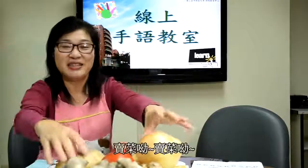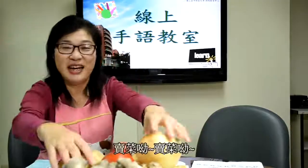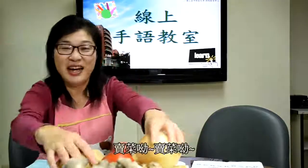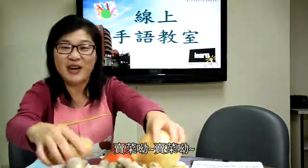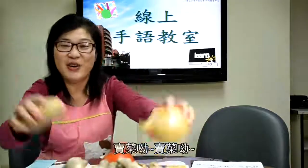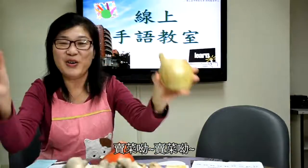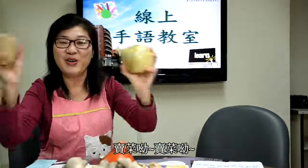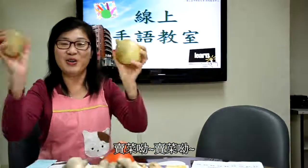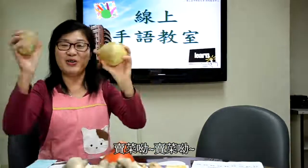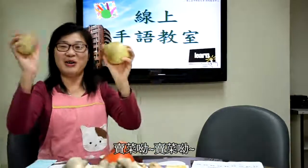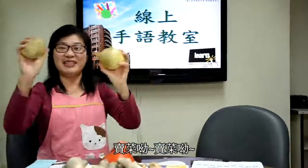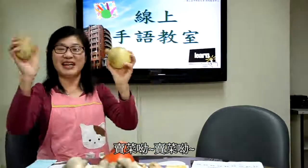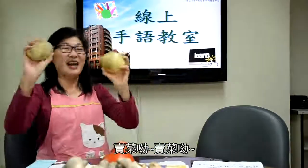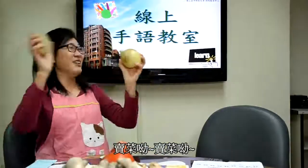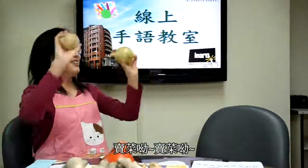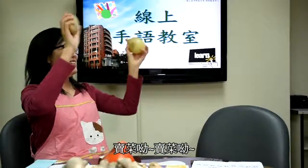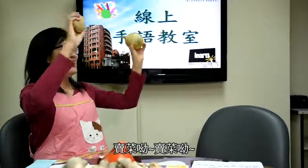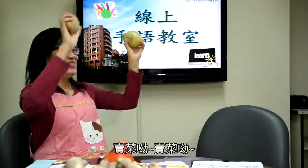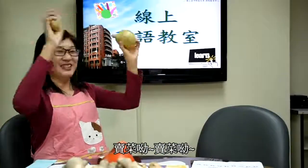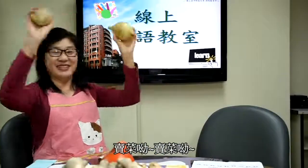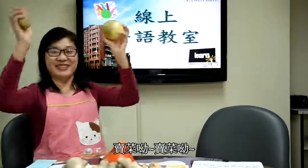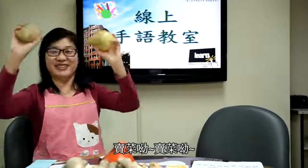菜哦，卖菜哦。